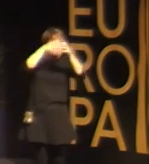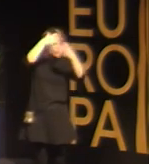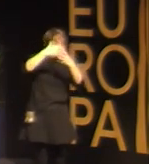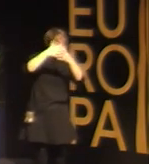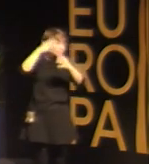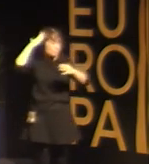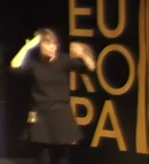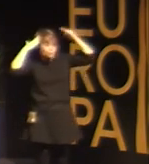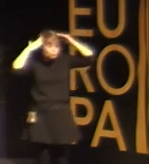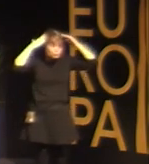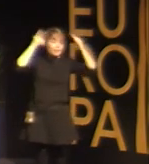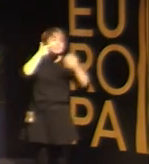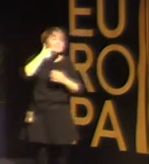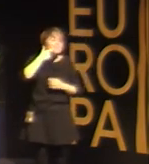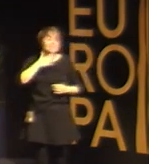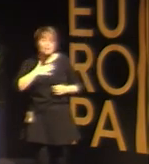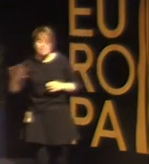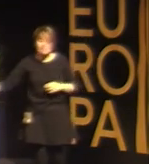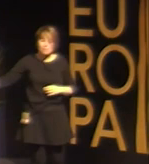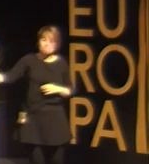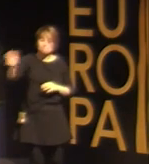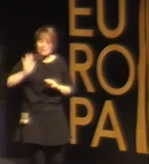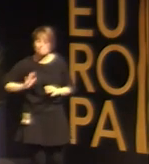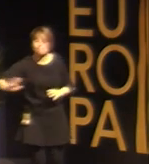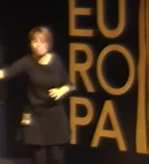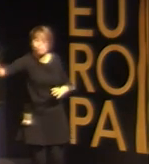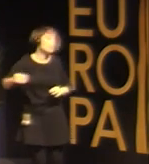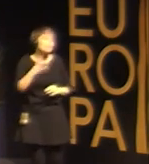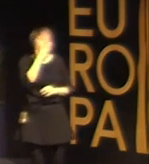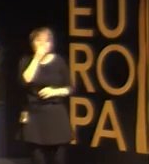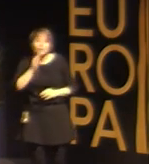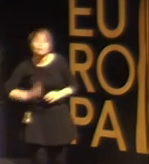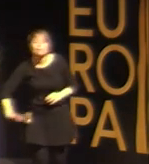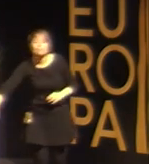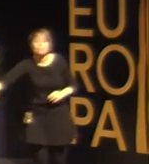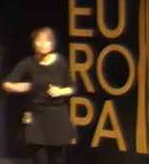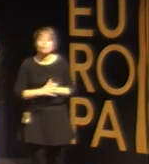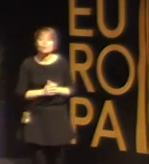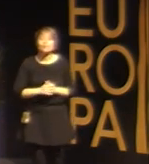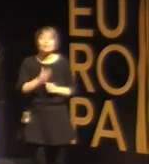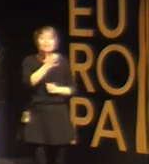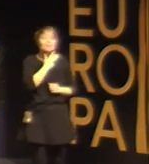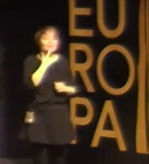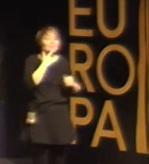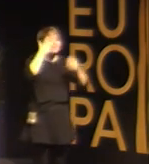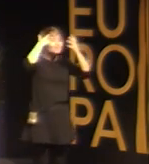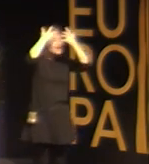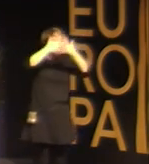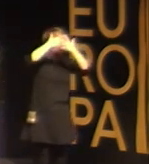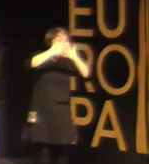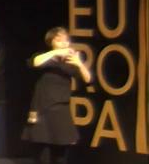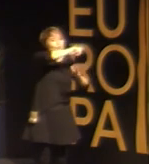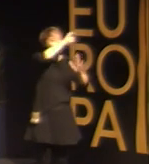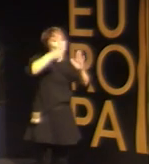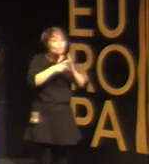frontales que le dicen a mi mano que le empuje al perro se ha activado la totalidad del cerebro